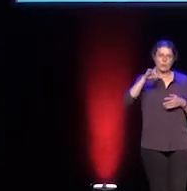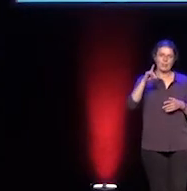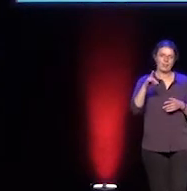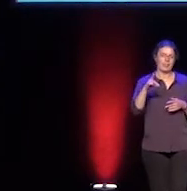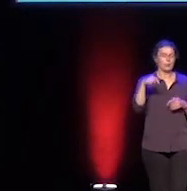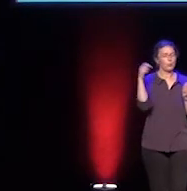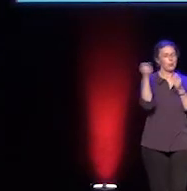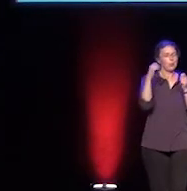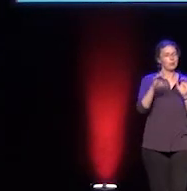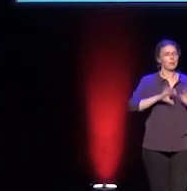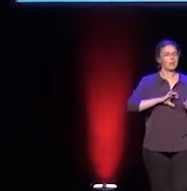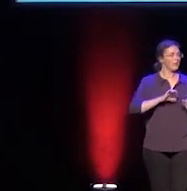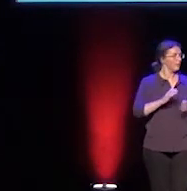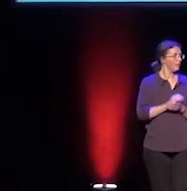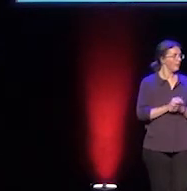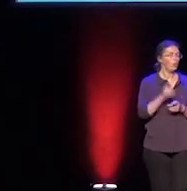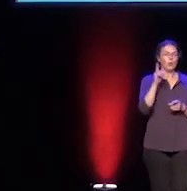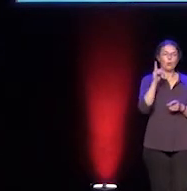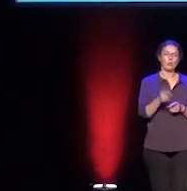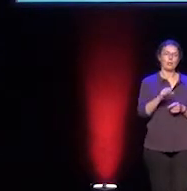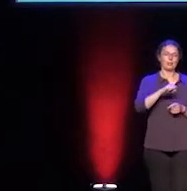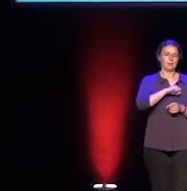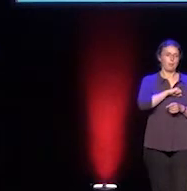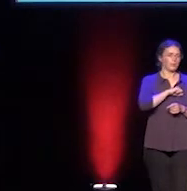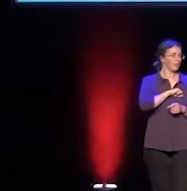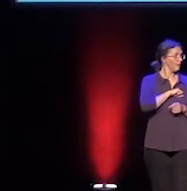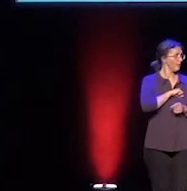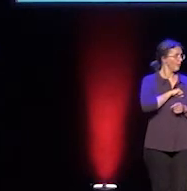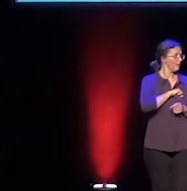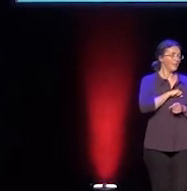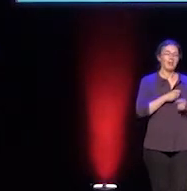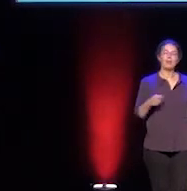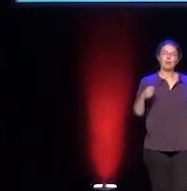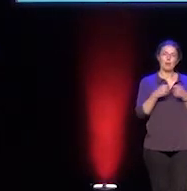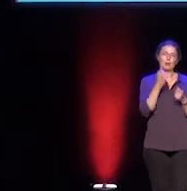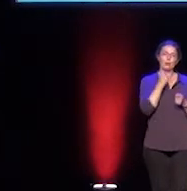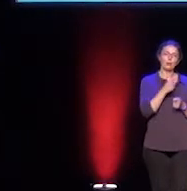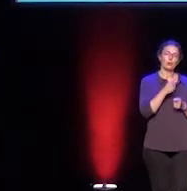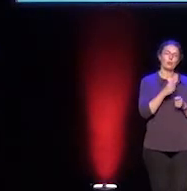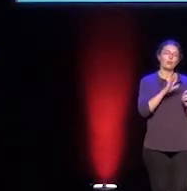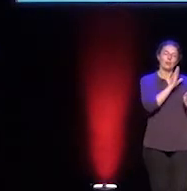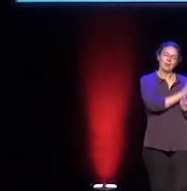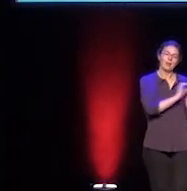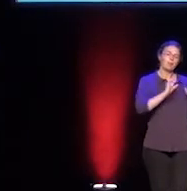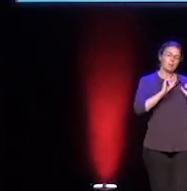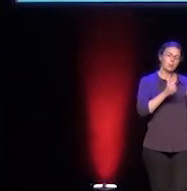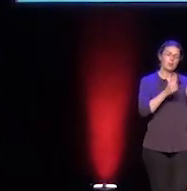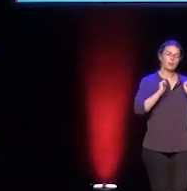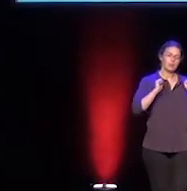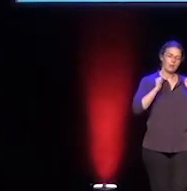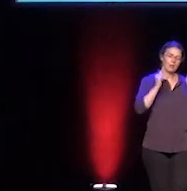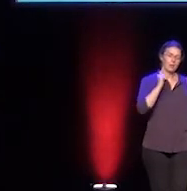SoVD-Jubiläumsmedaille zum 100. Geburtstag möchte der Verband das besondere